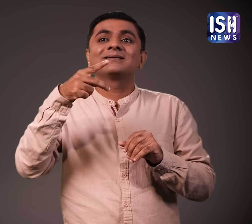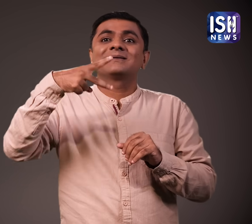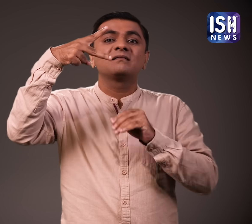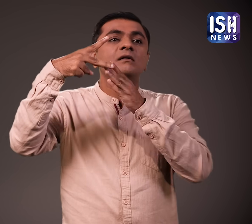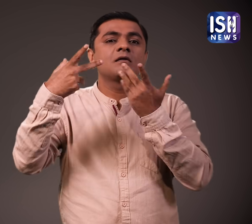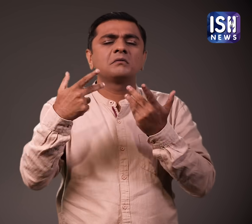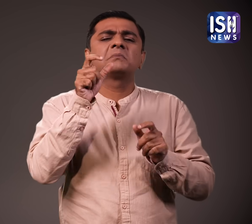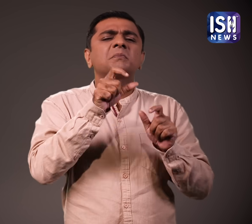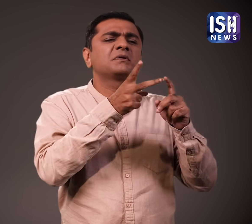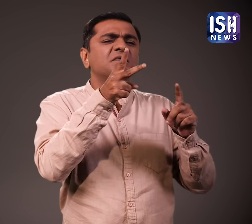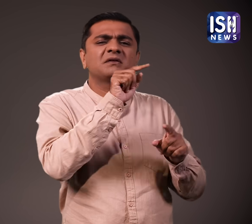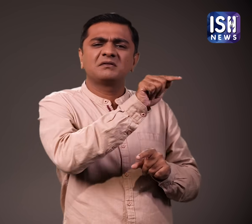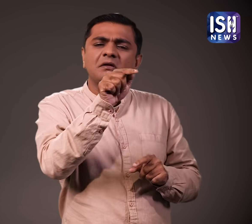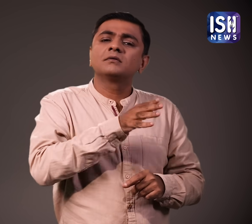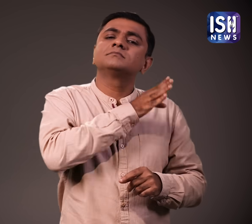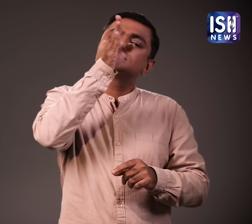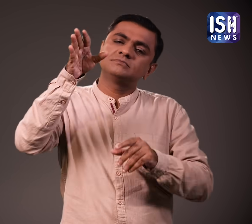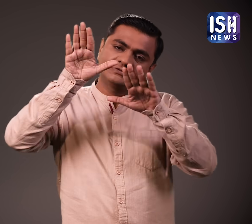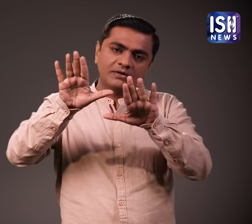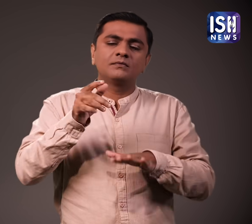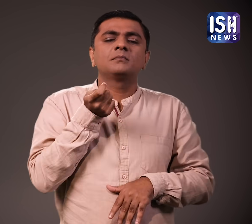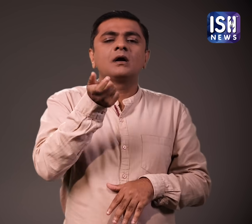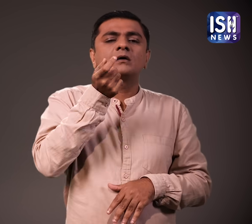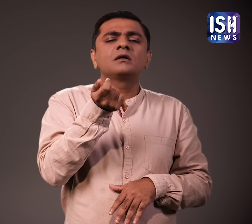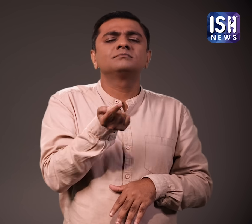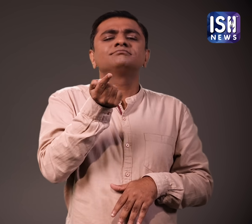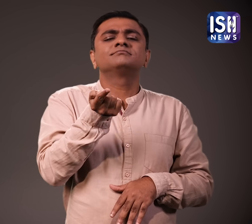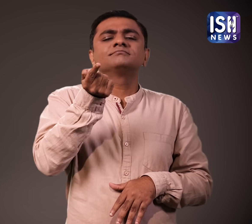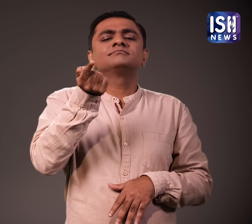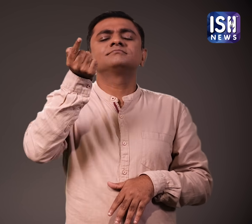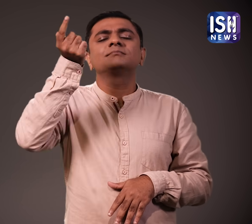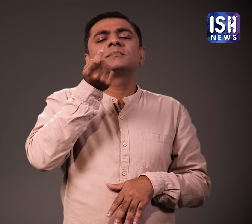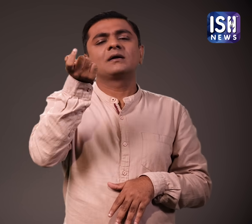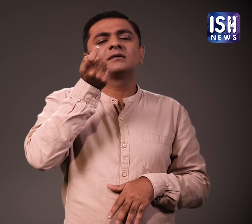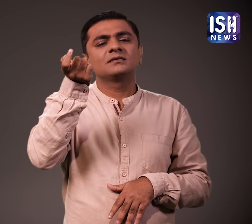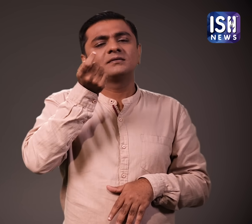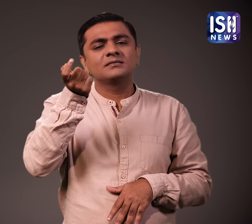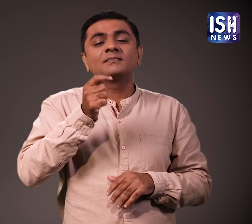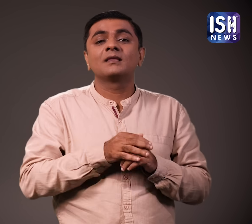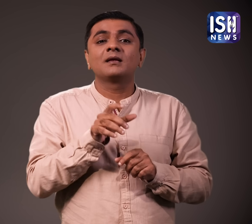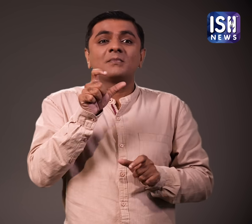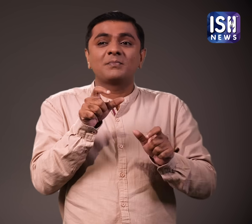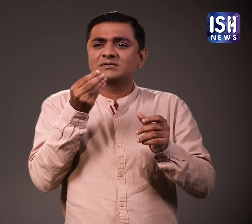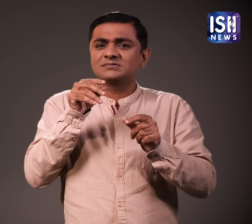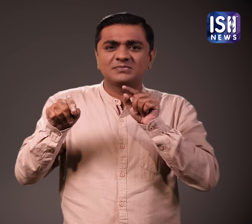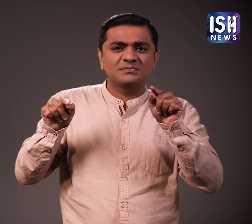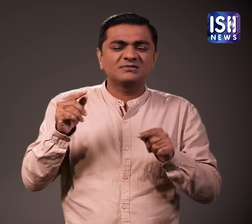दो मंजला मकान किराय पर दिया गया और दीरे-दीरे किराया भी बढ़ता गया। कुछ लोगों की रूची